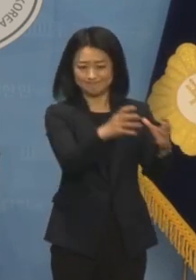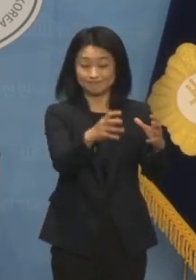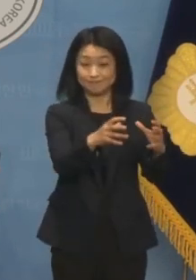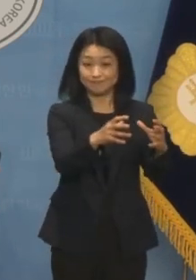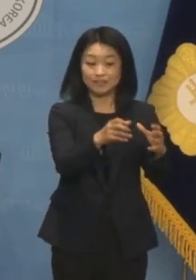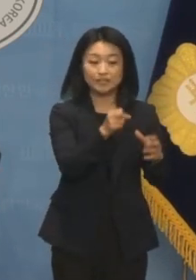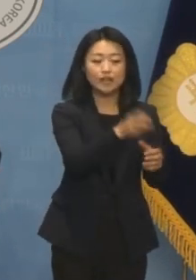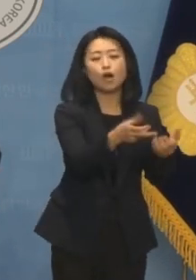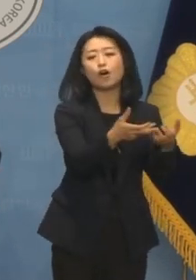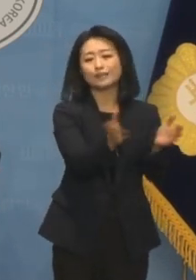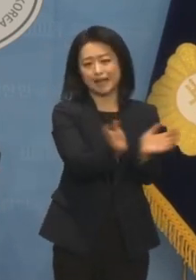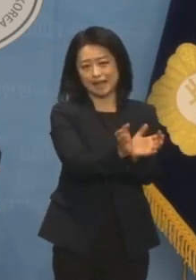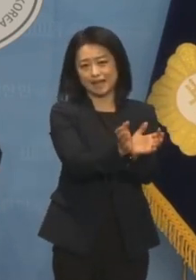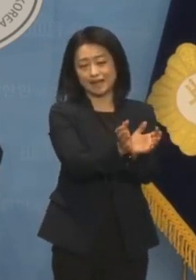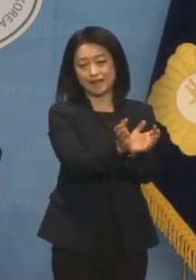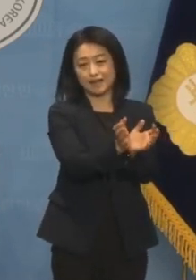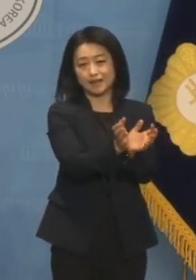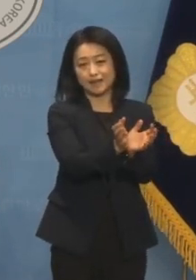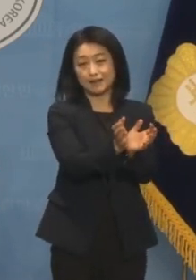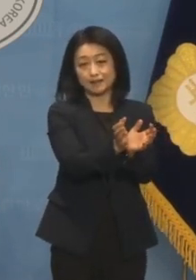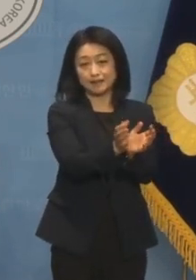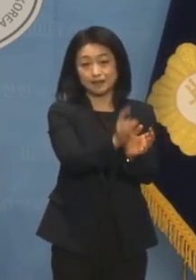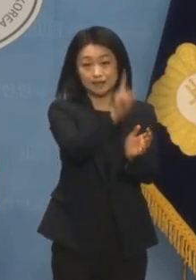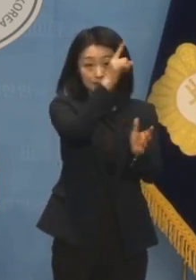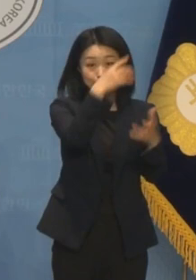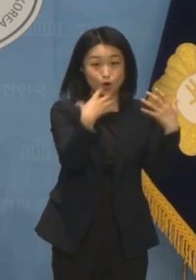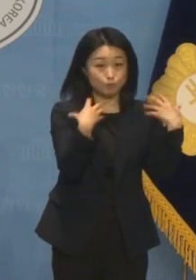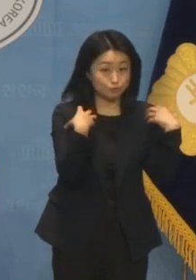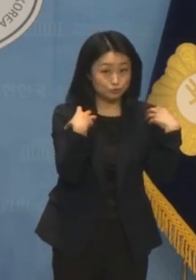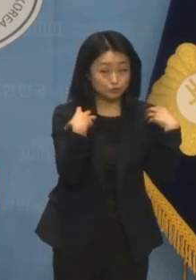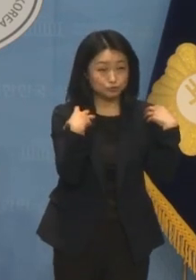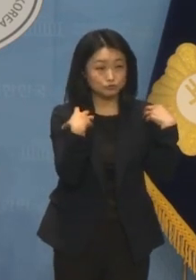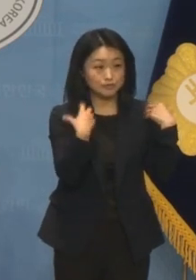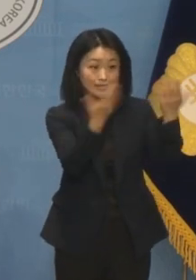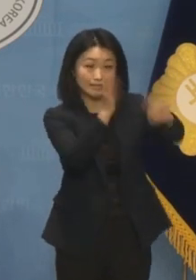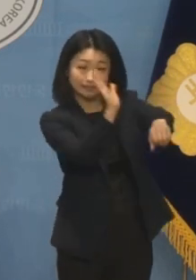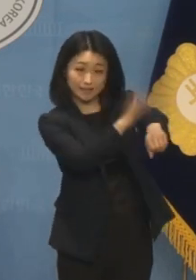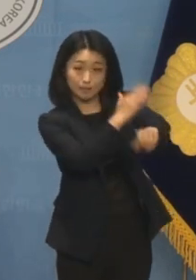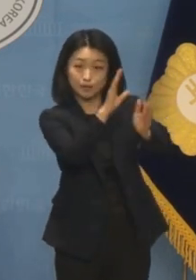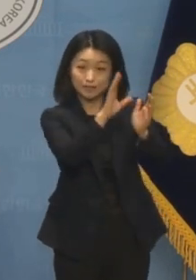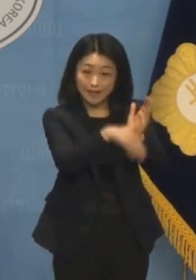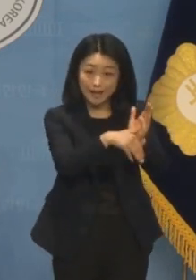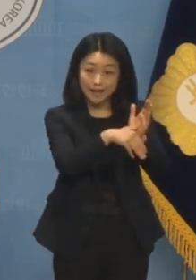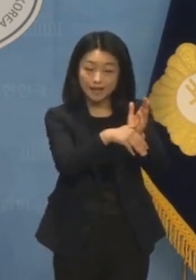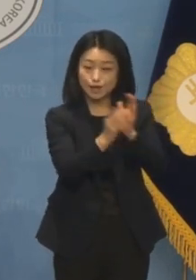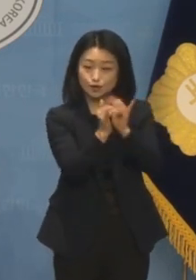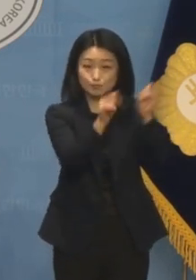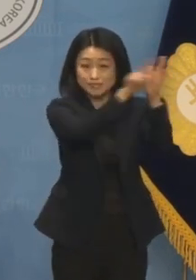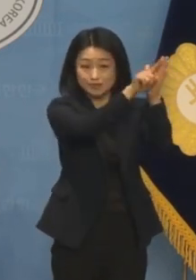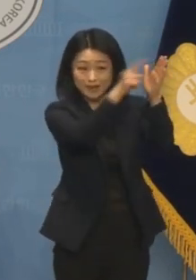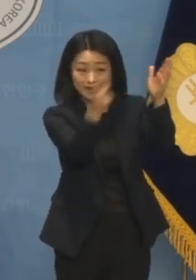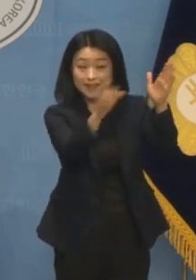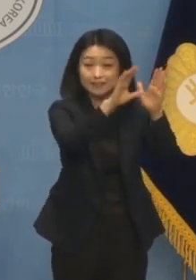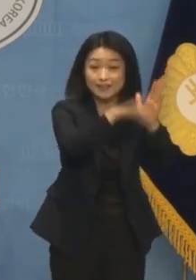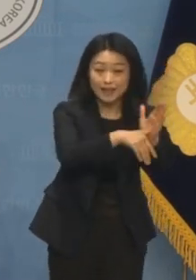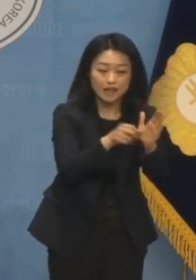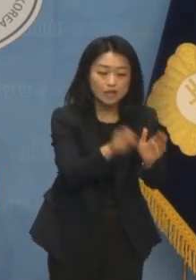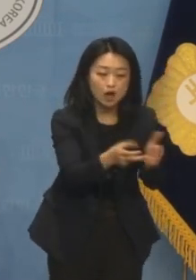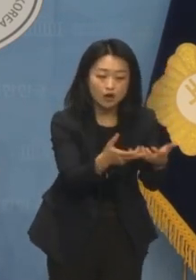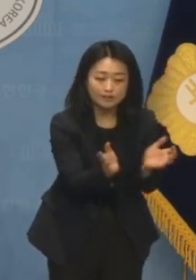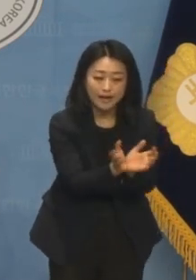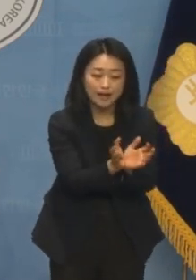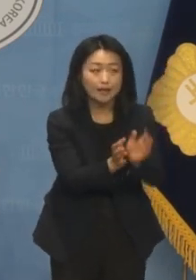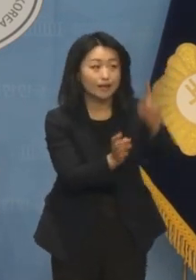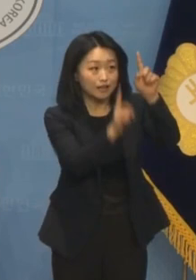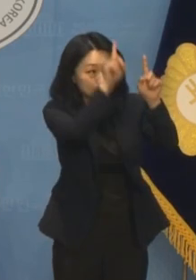그렇게 여당에는 정부가 정당의 가치를 제대로 구현하지 못하거나 이에 대한 국민의 신뢰를 얻지 못할 때